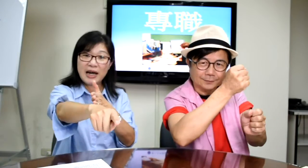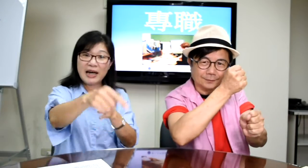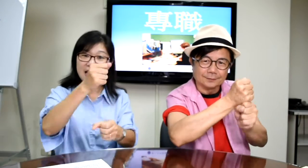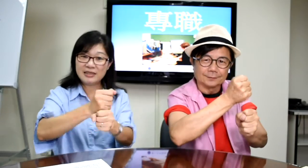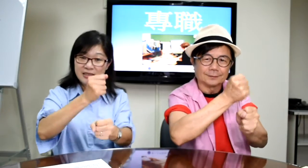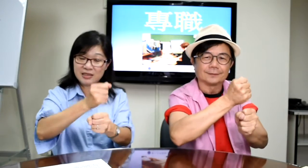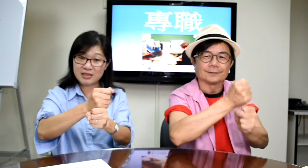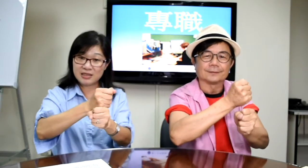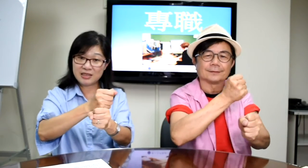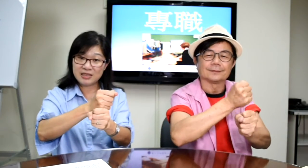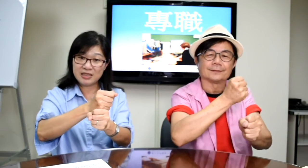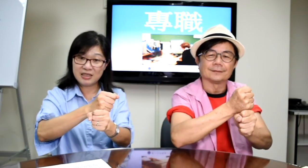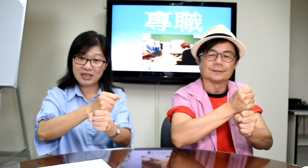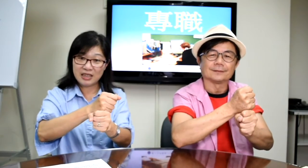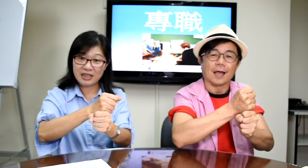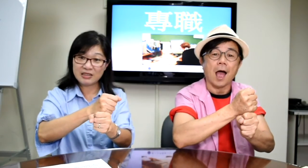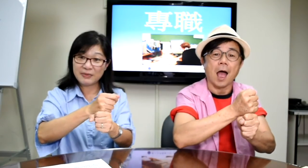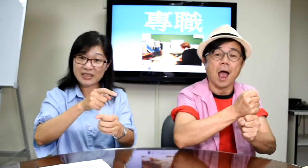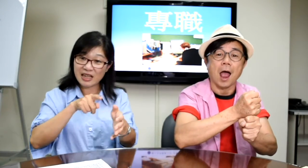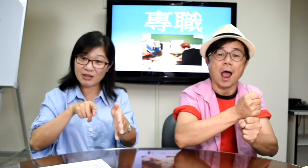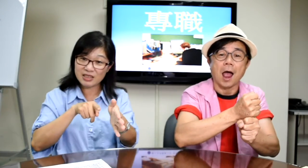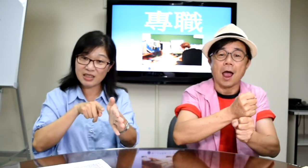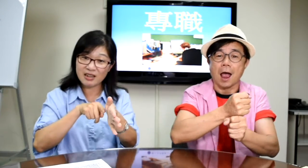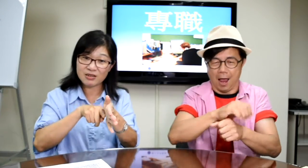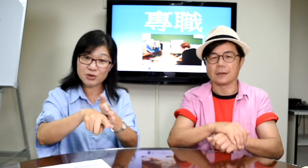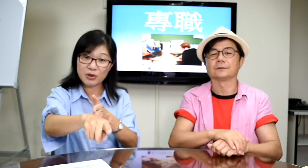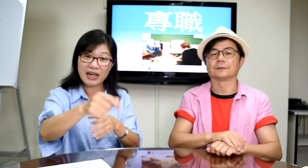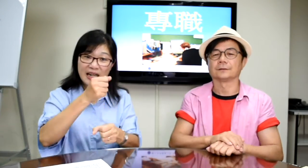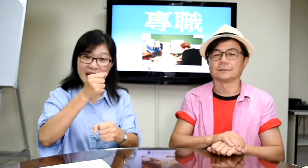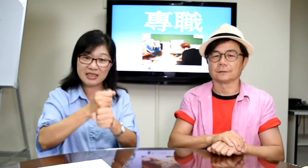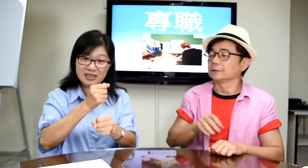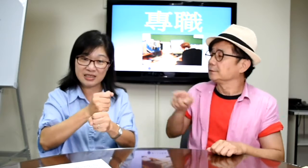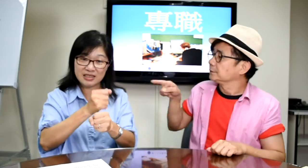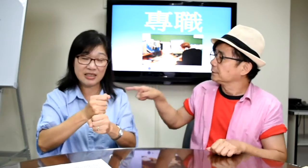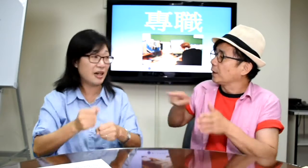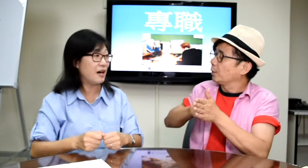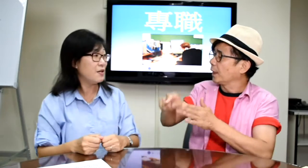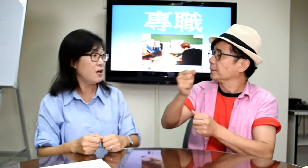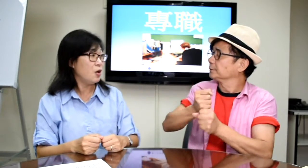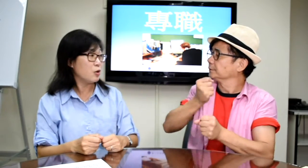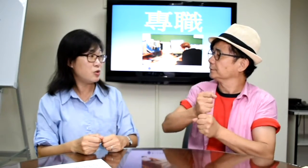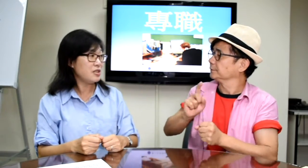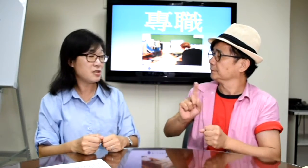专职。了解吧，这个好记哈，专职很好。